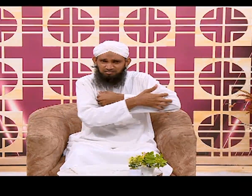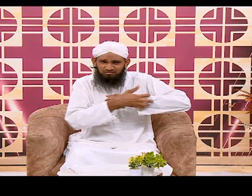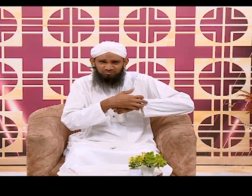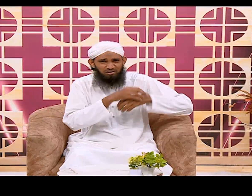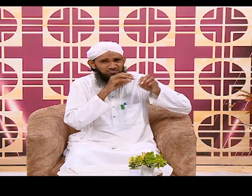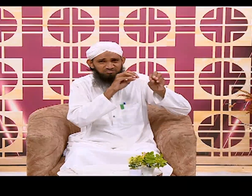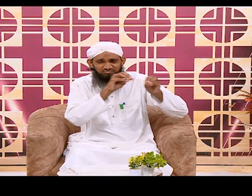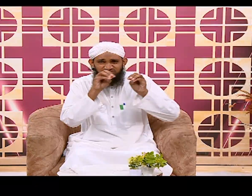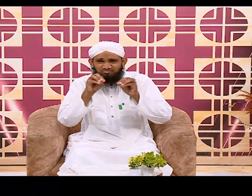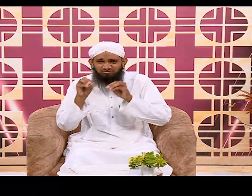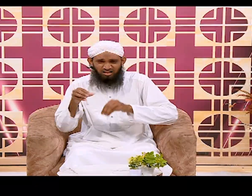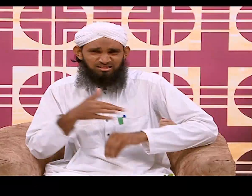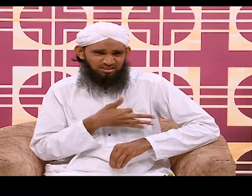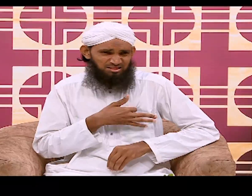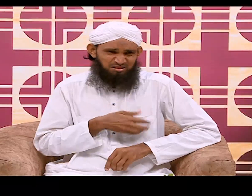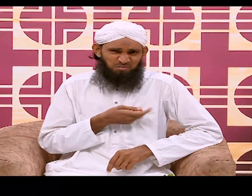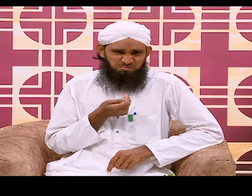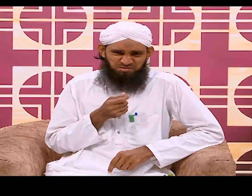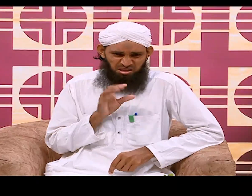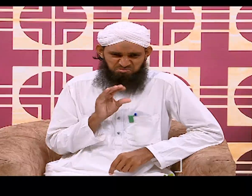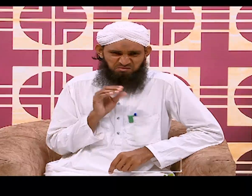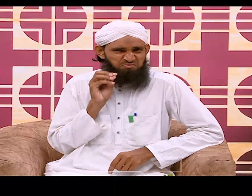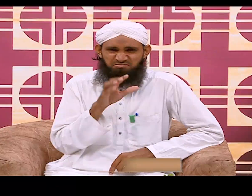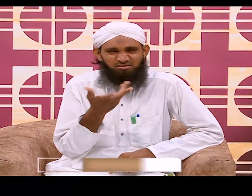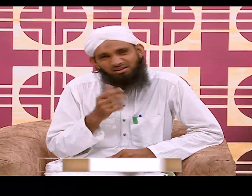کی مدد کے لیے جیب سے چند روپے نہیں نکال